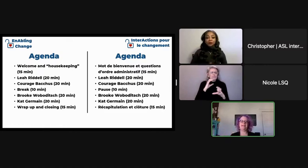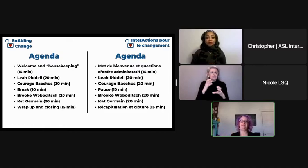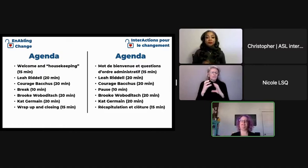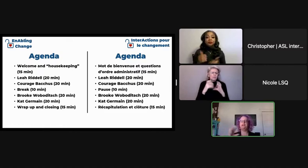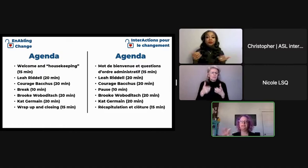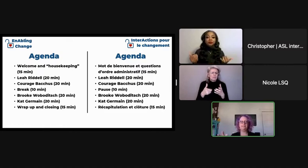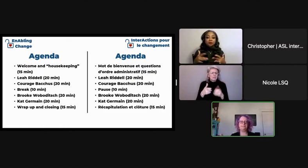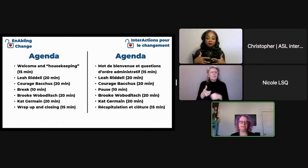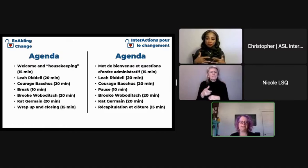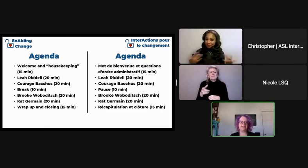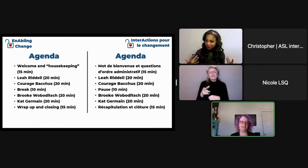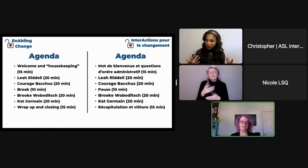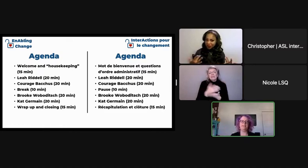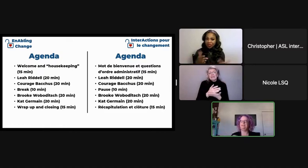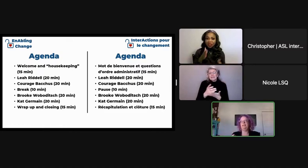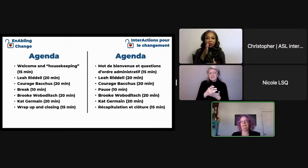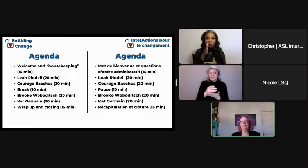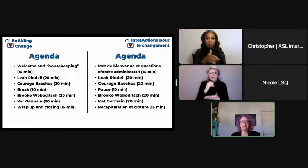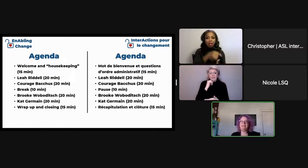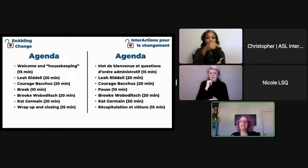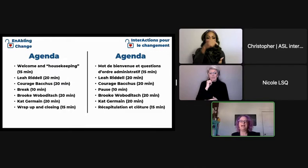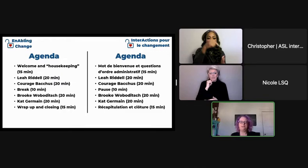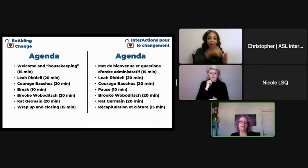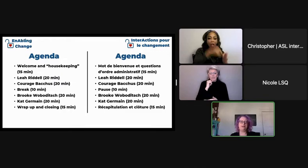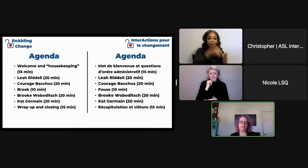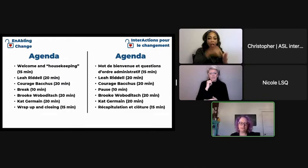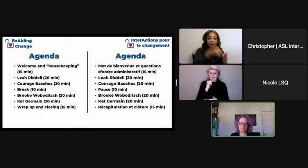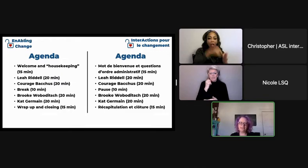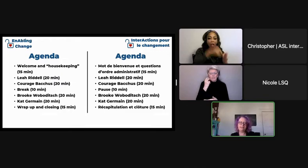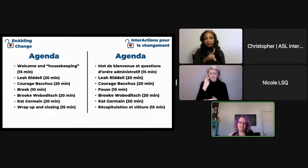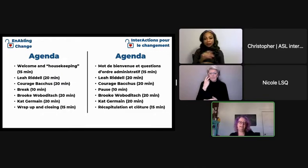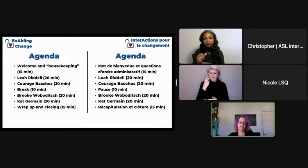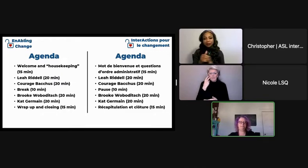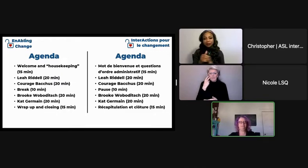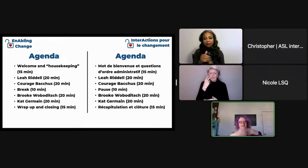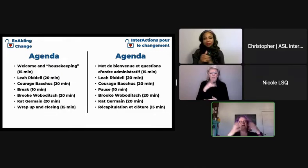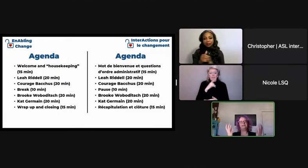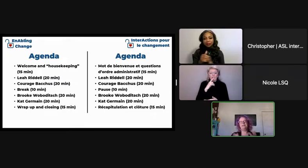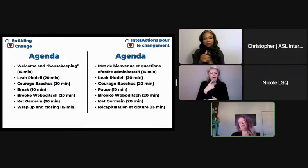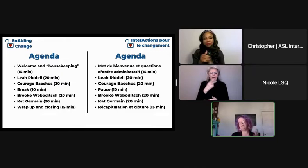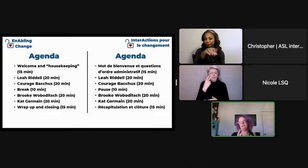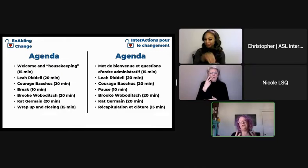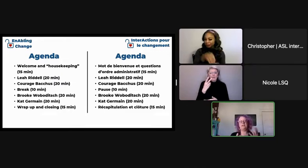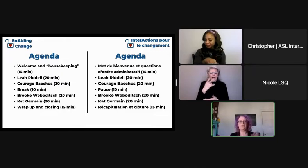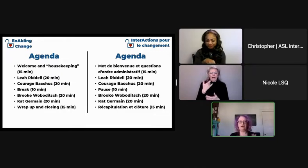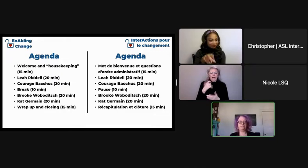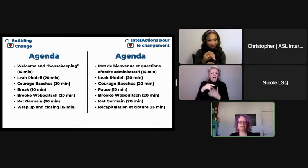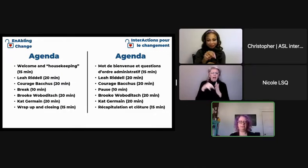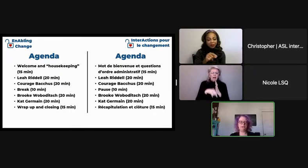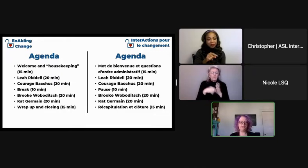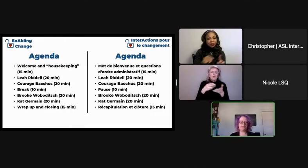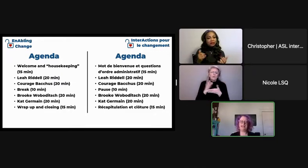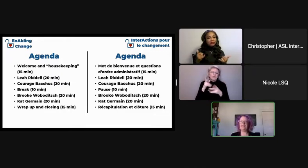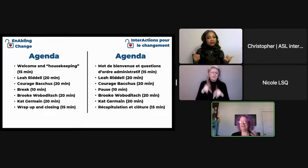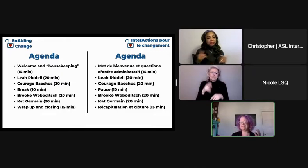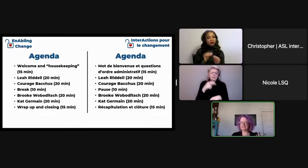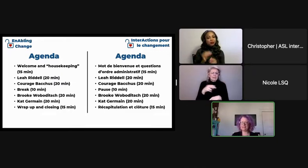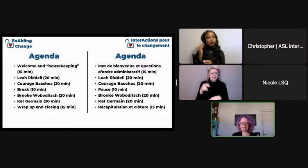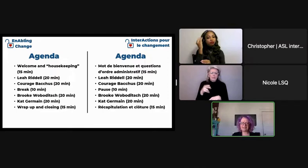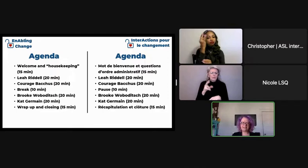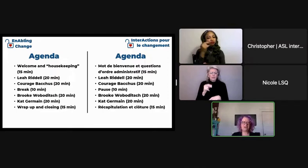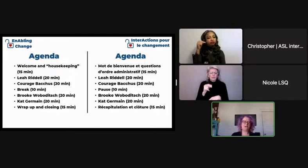cette série n'est pas vraiment un examen exorciste des droits des personnes handicapées,